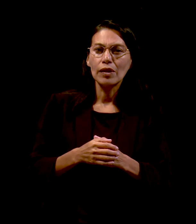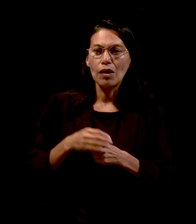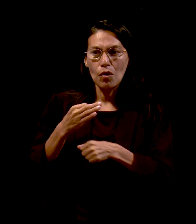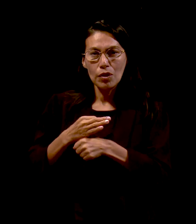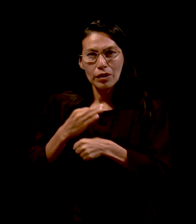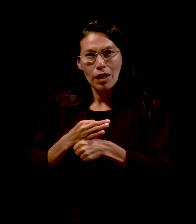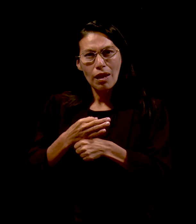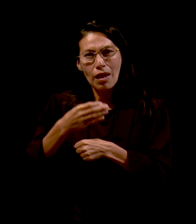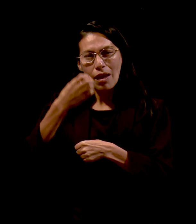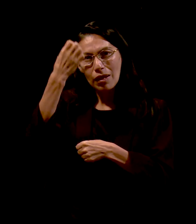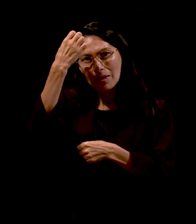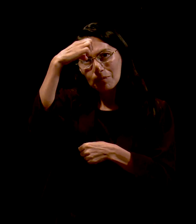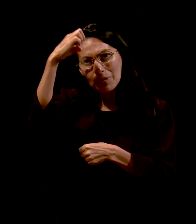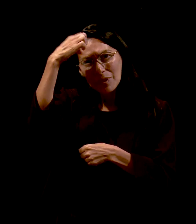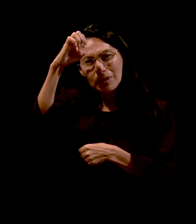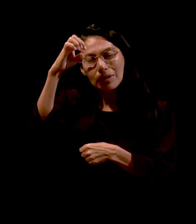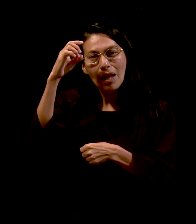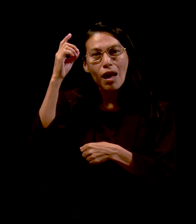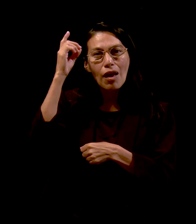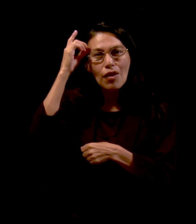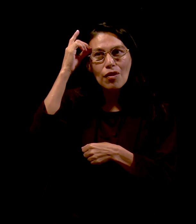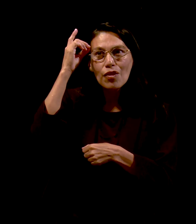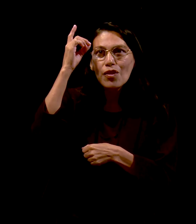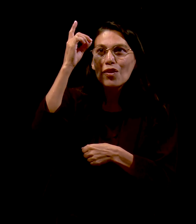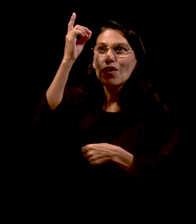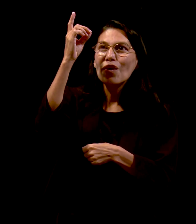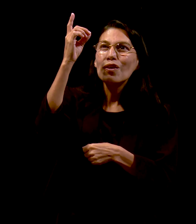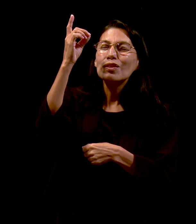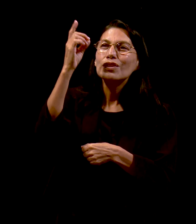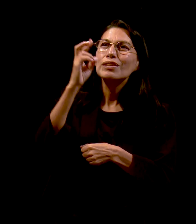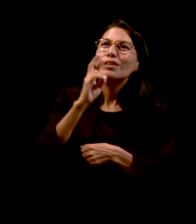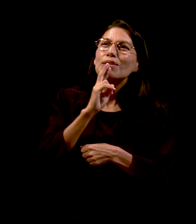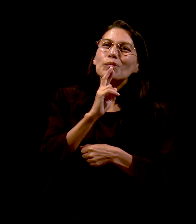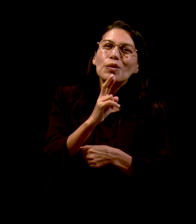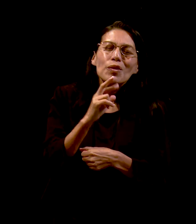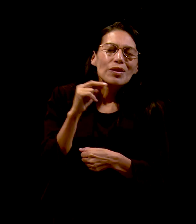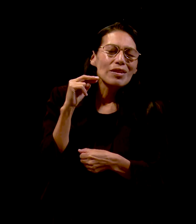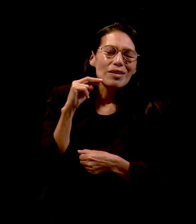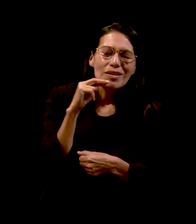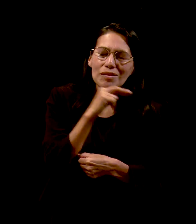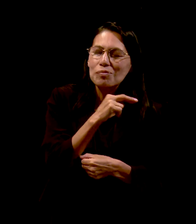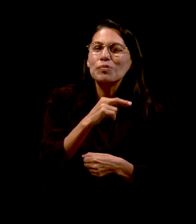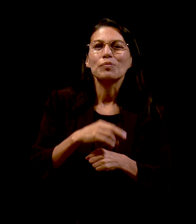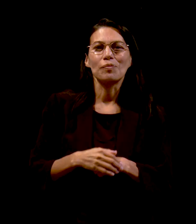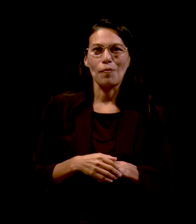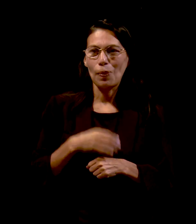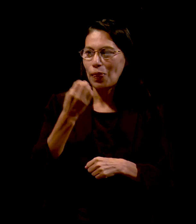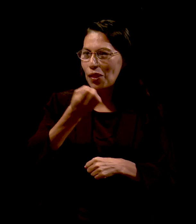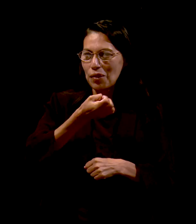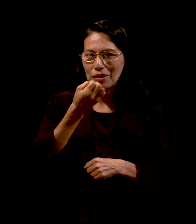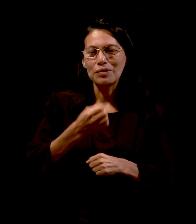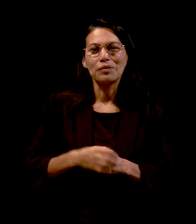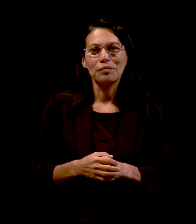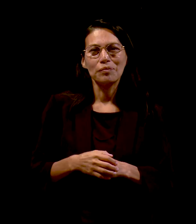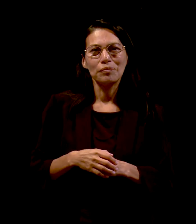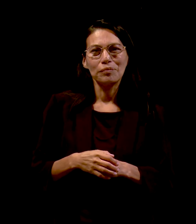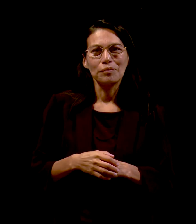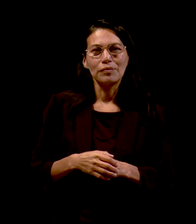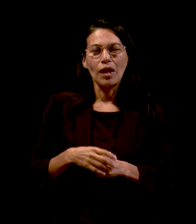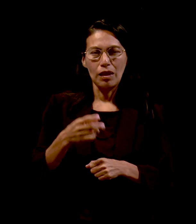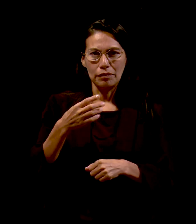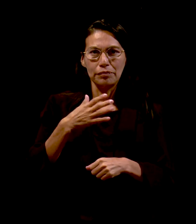que le quiero relatar pastor dios respondió de una manera increíble y rápida mi oración